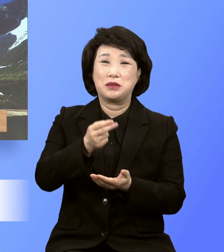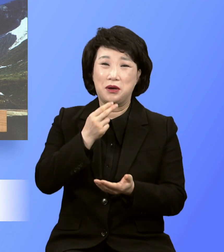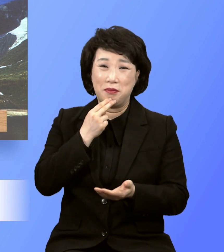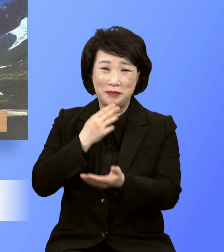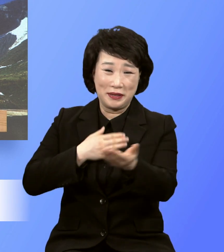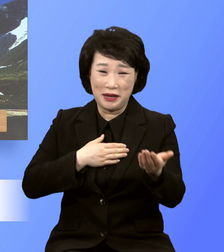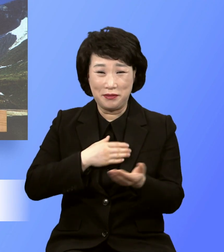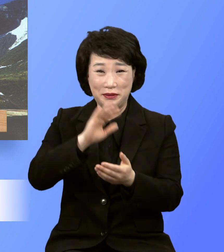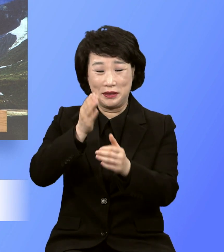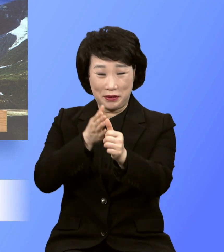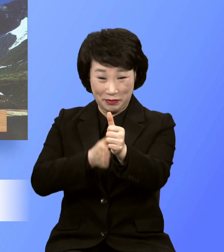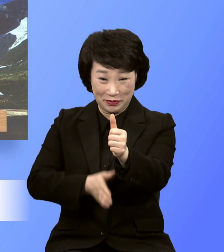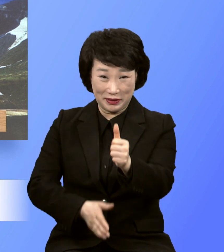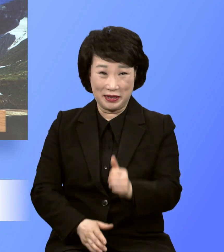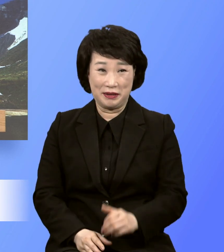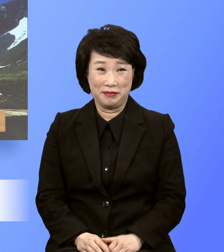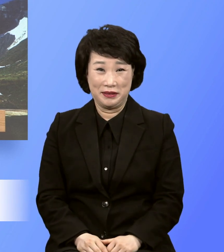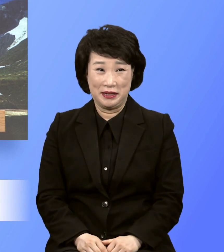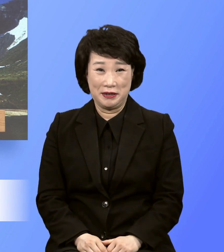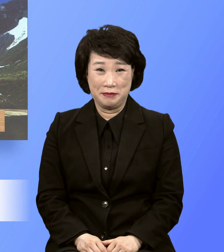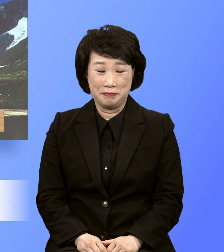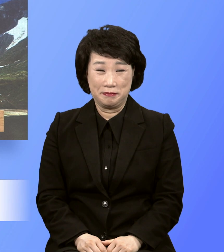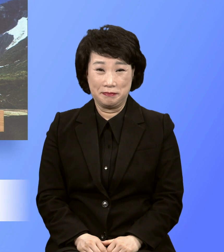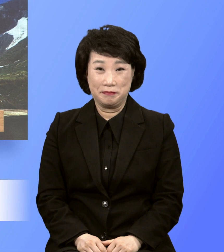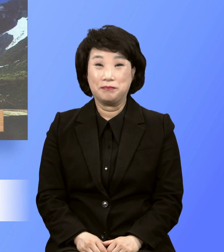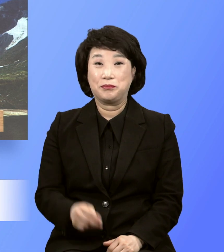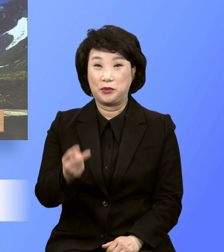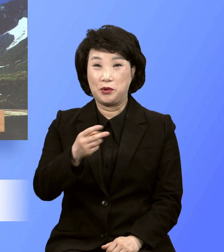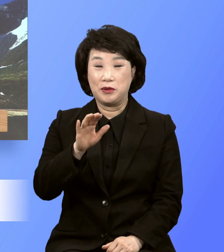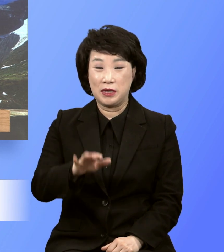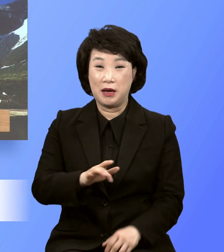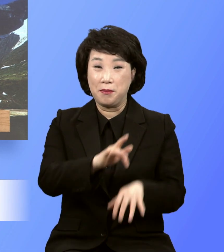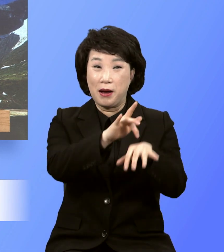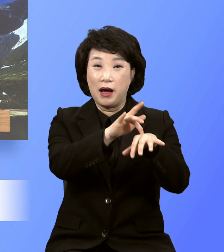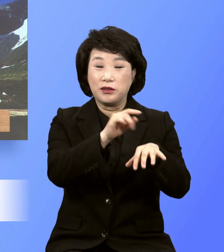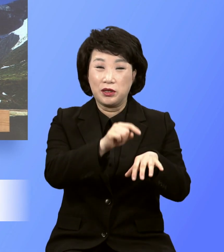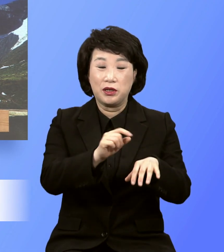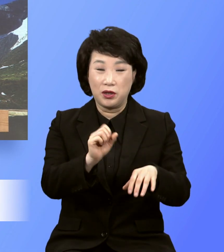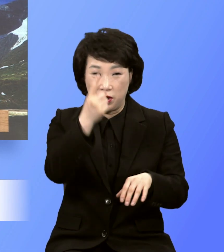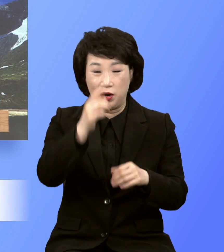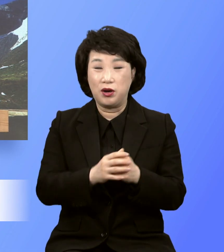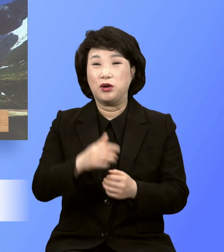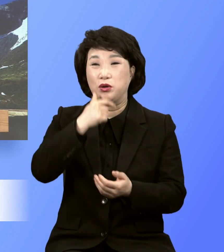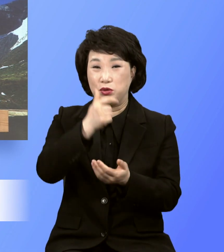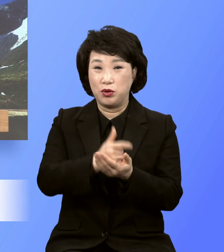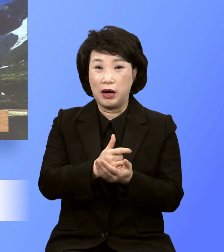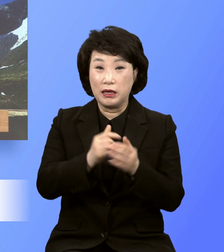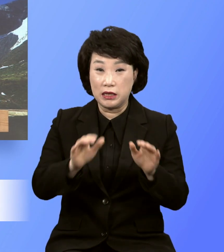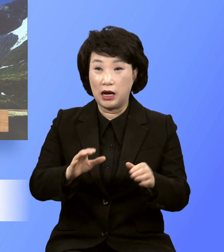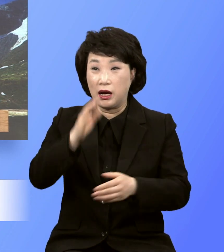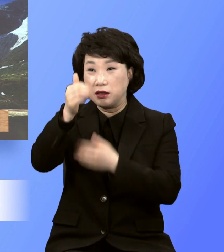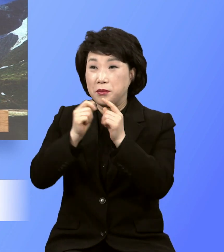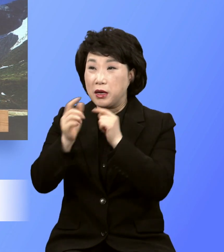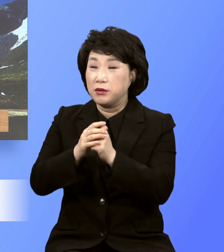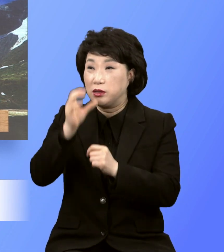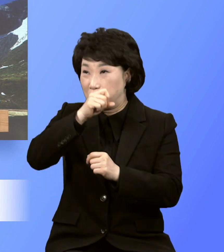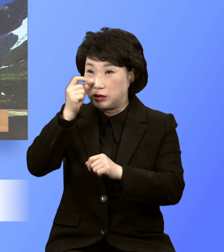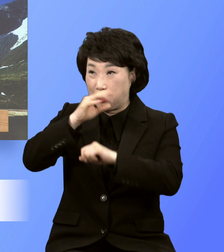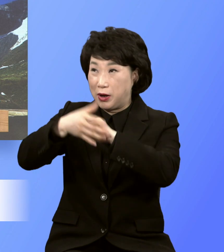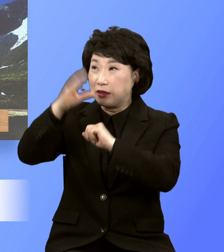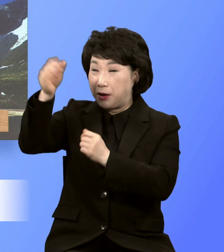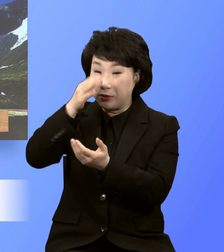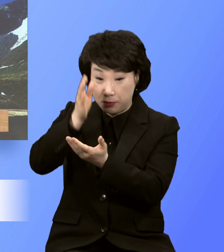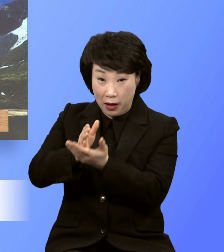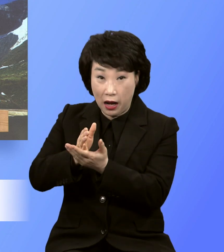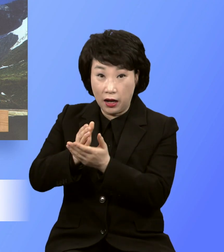바랍니다. 예. 그리고 마귀에게 속아서 먹지 말라는 실과